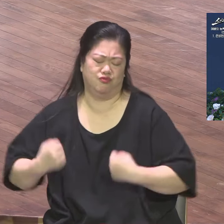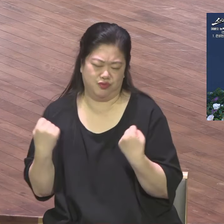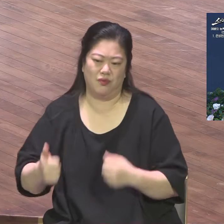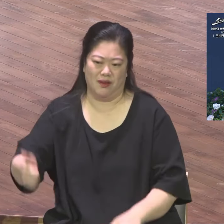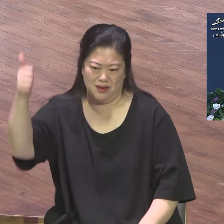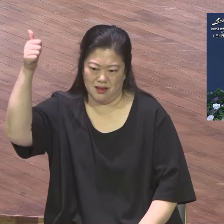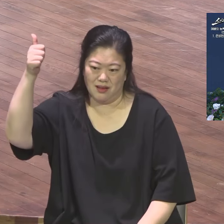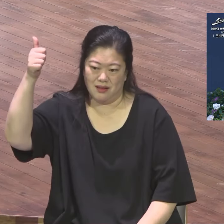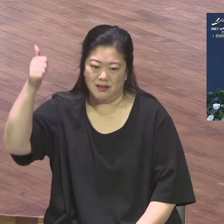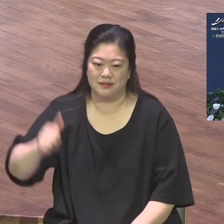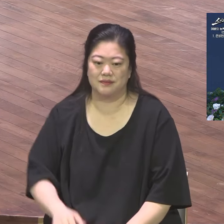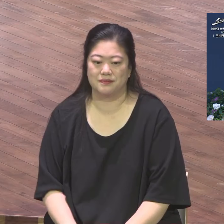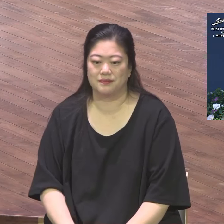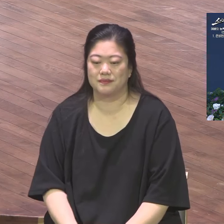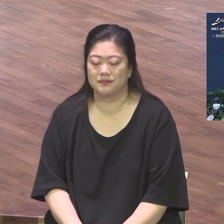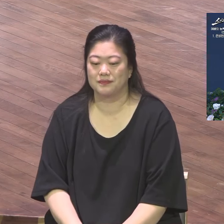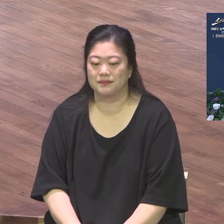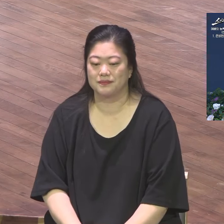말씀하시잖아요.